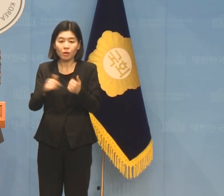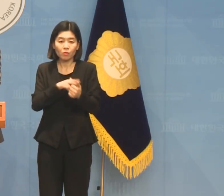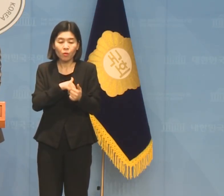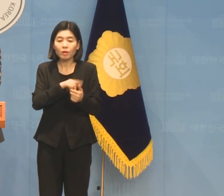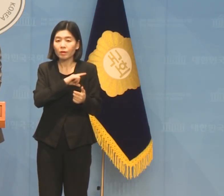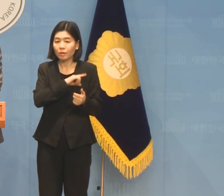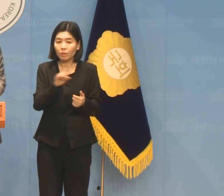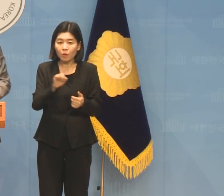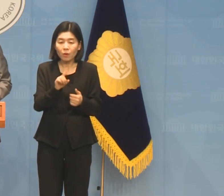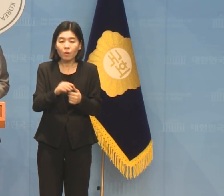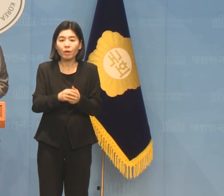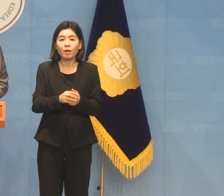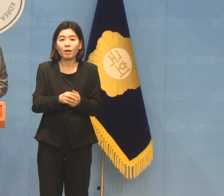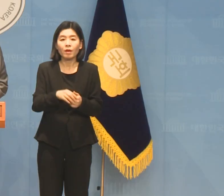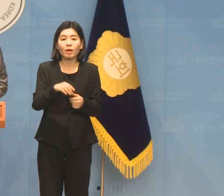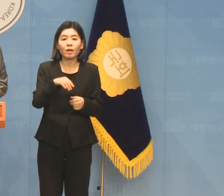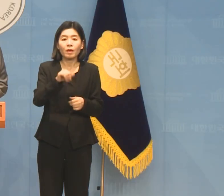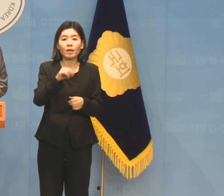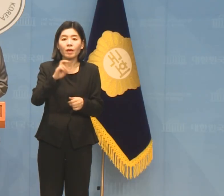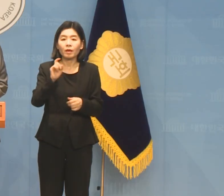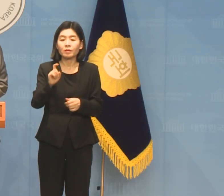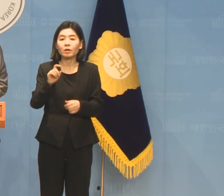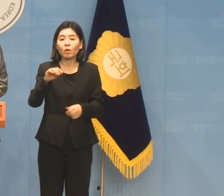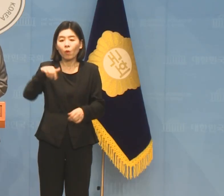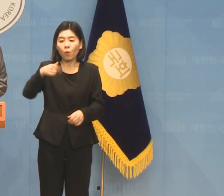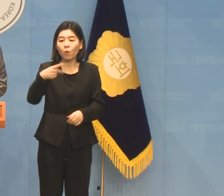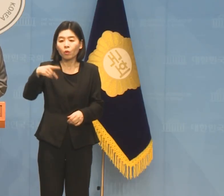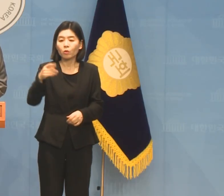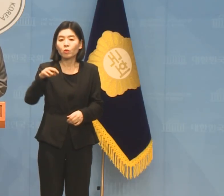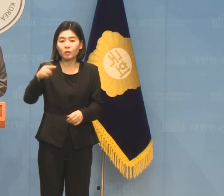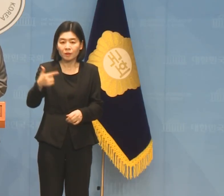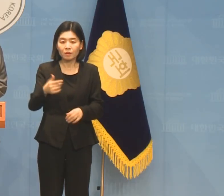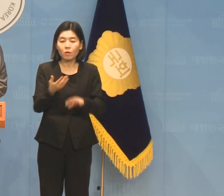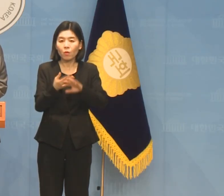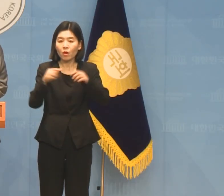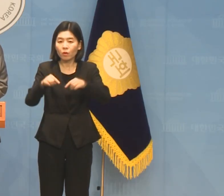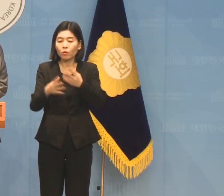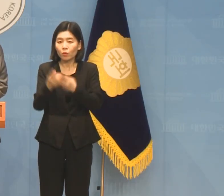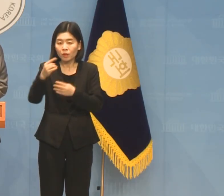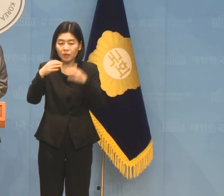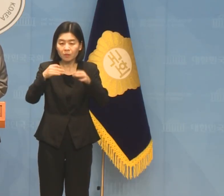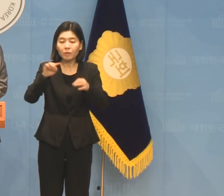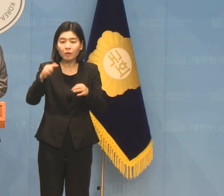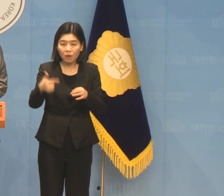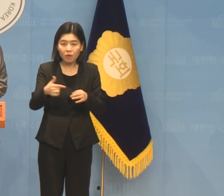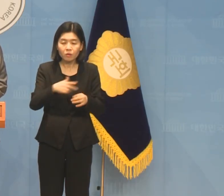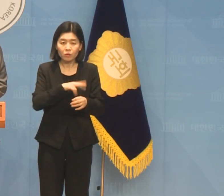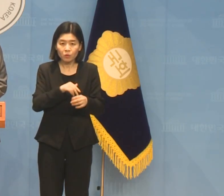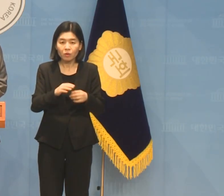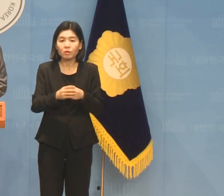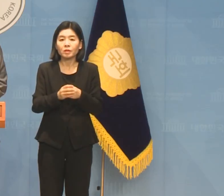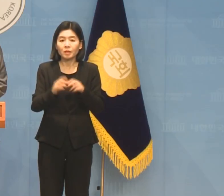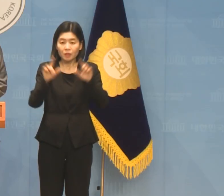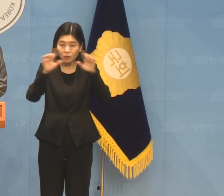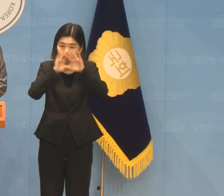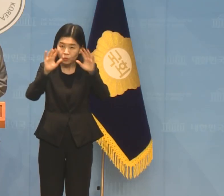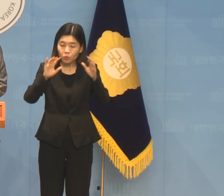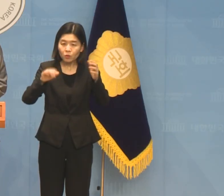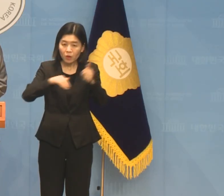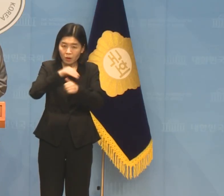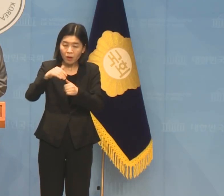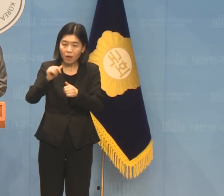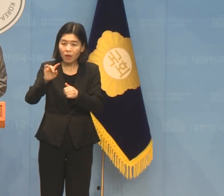명단입니다. AX 고동진 의원, 외교통일 김건 의원, 기후환경 및